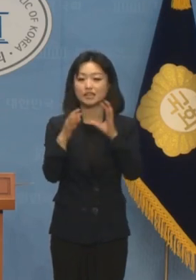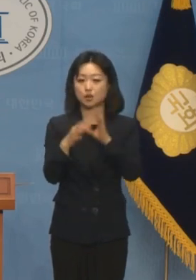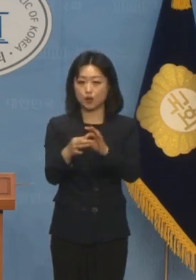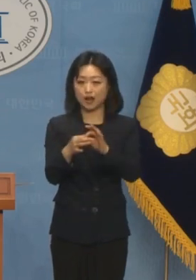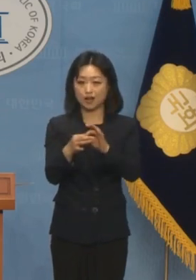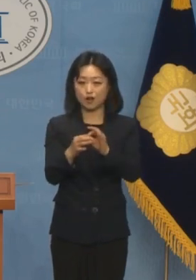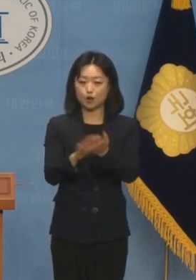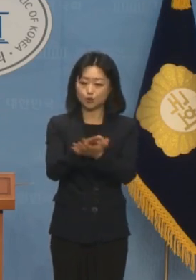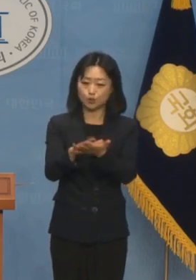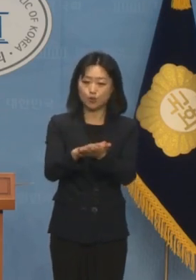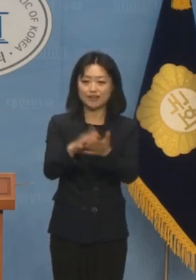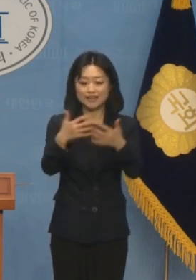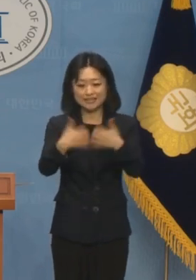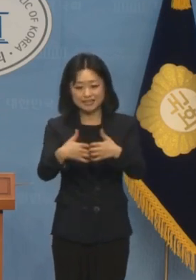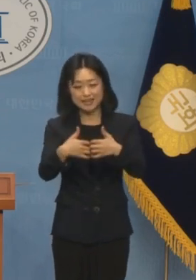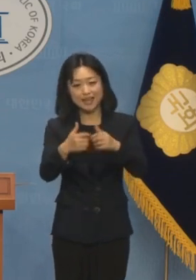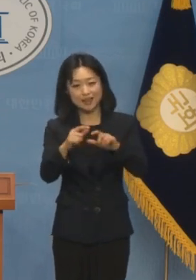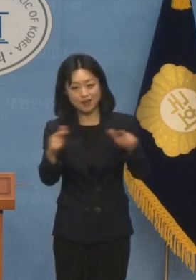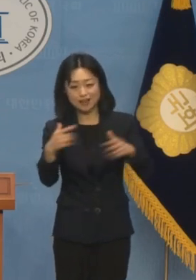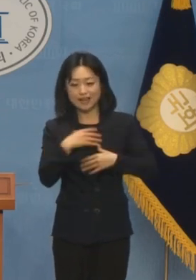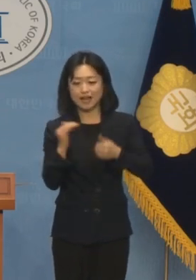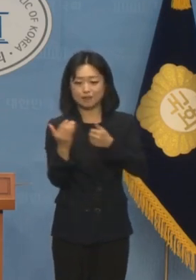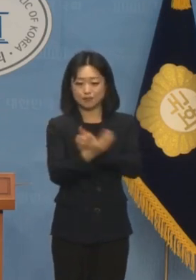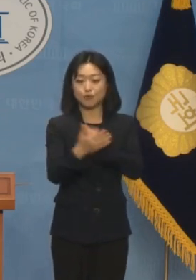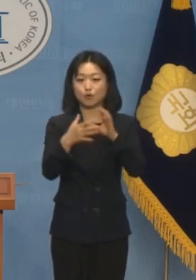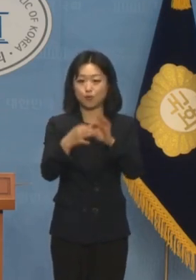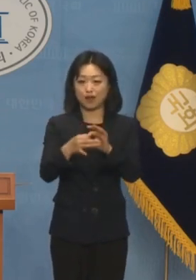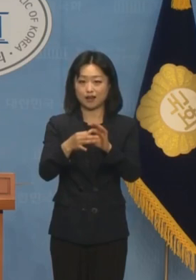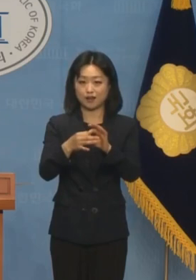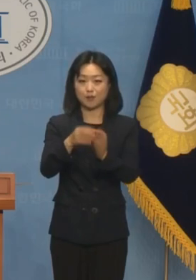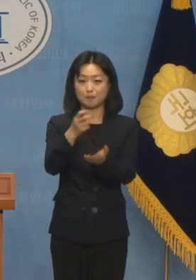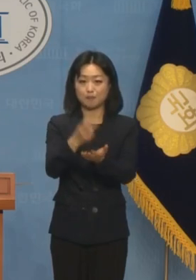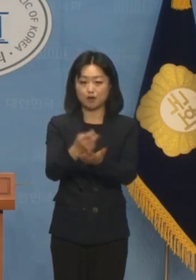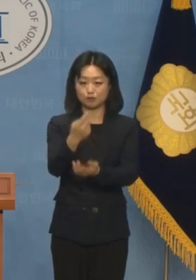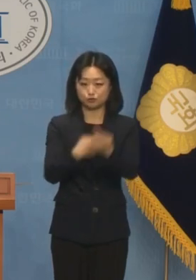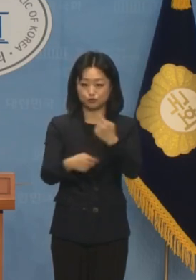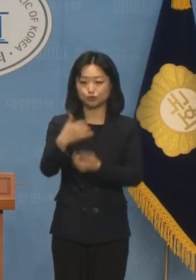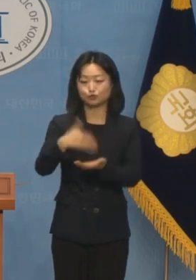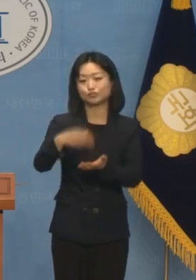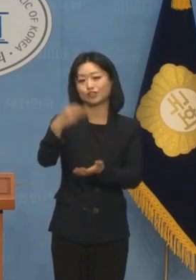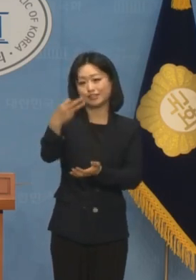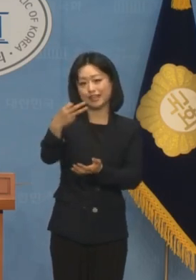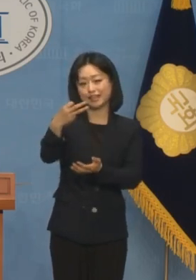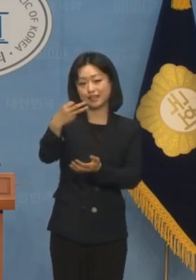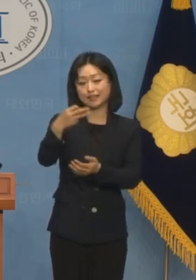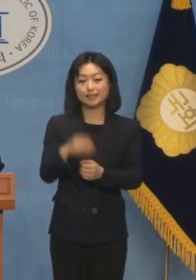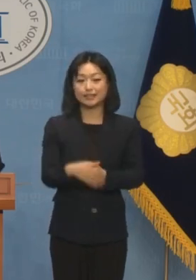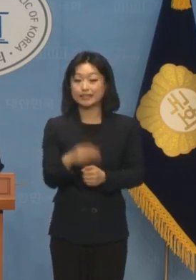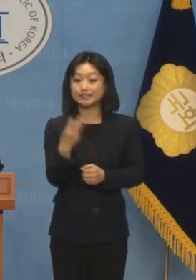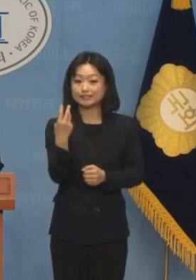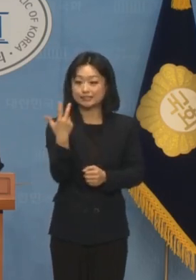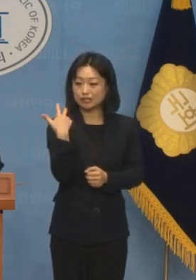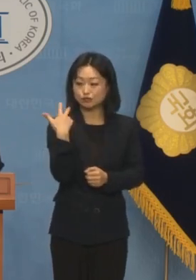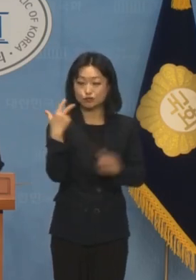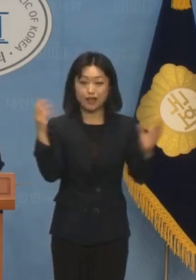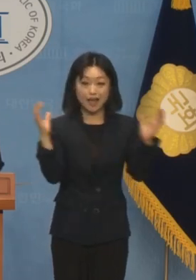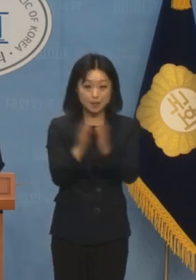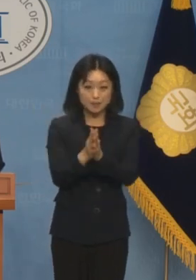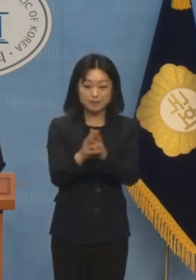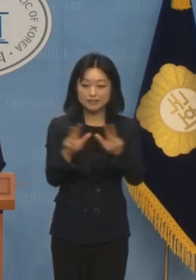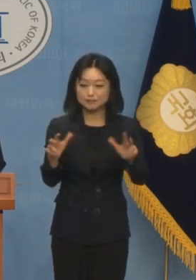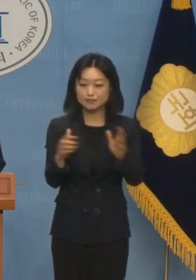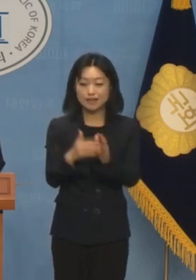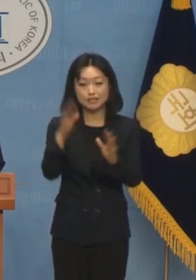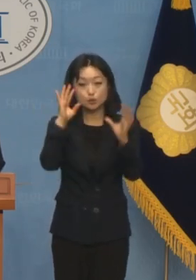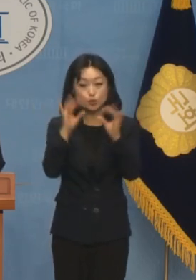탑승 유기시설 안전관리 대상에 관한 청원 등 총 13건으로 지난주 새로 공개된 청원을 포함해서